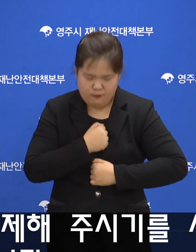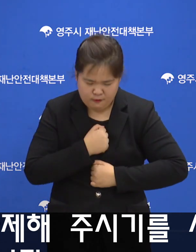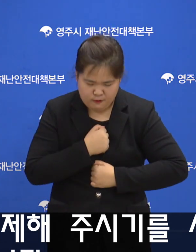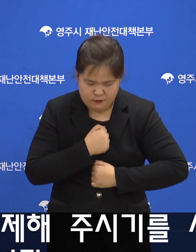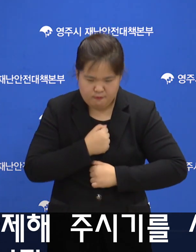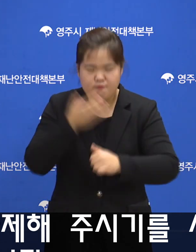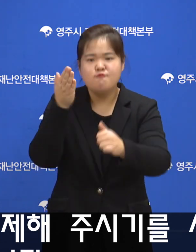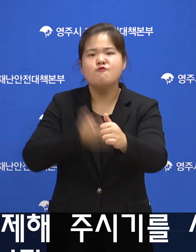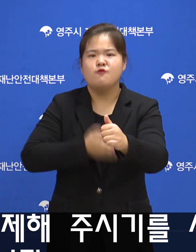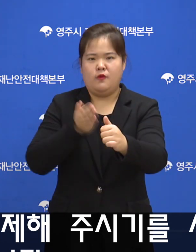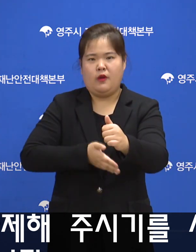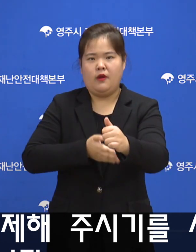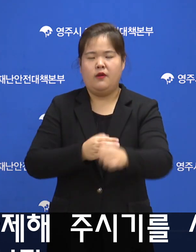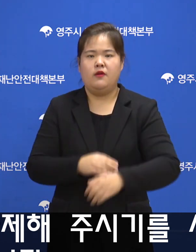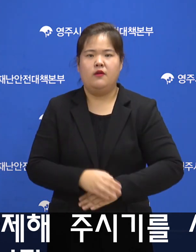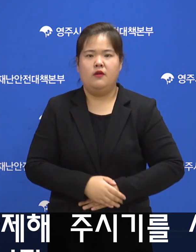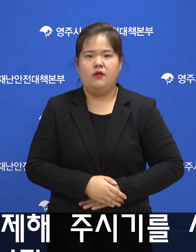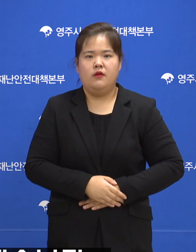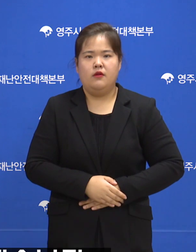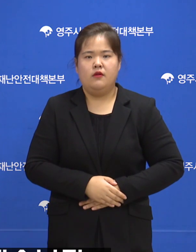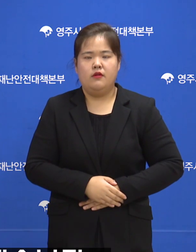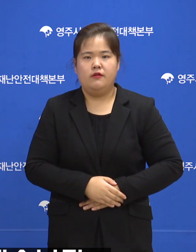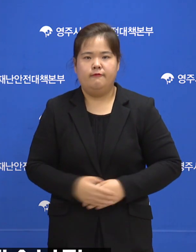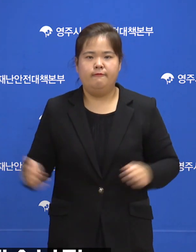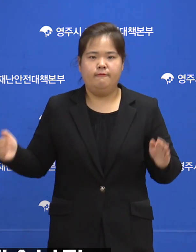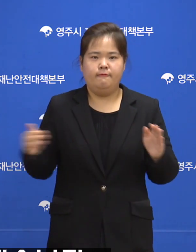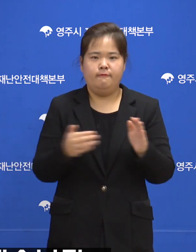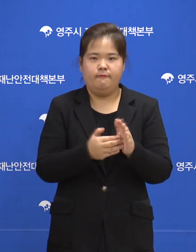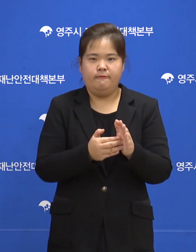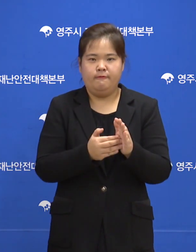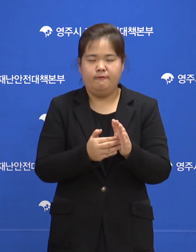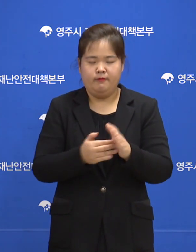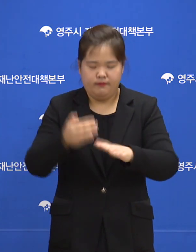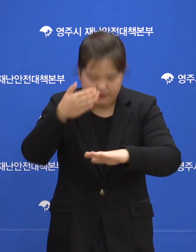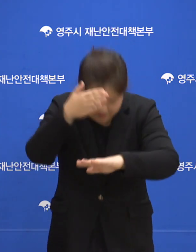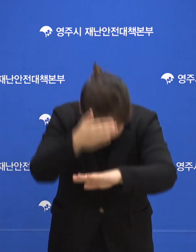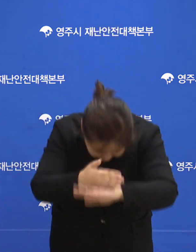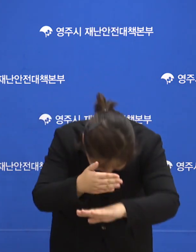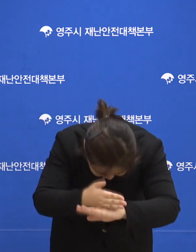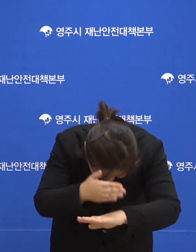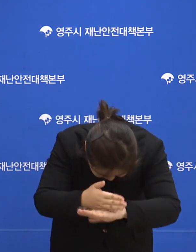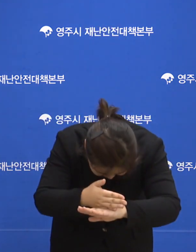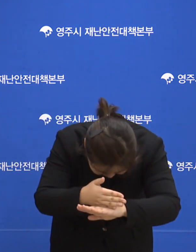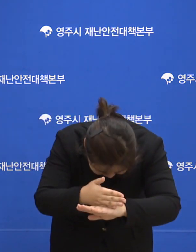여러분께 간곡히 부탁드립니다. 이상으로 브리핑을 마치겠습니다. 감사합니다.